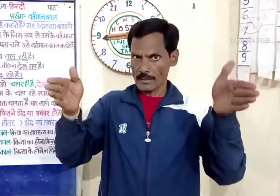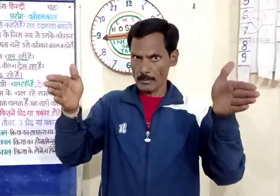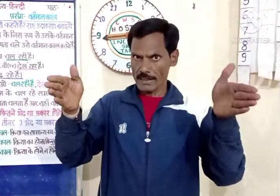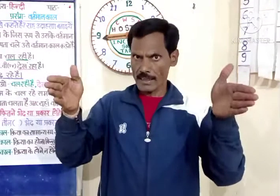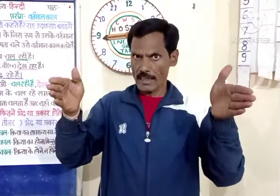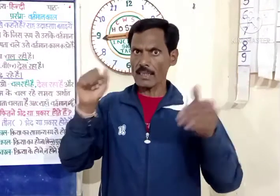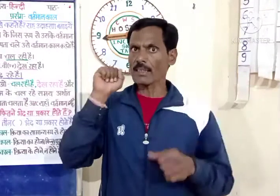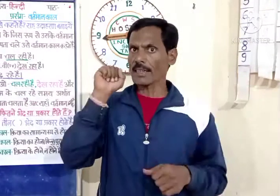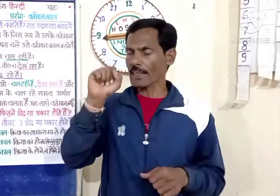वर्तमान काल के